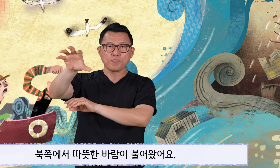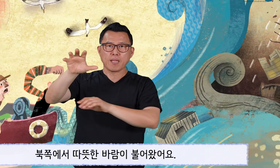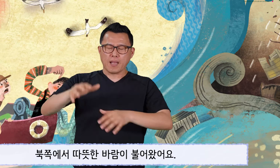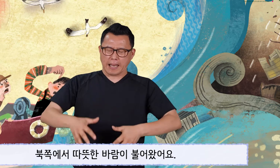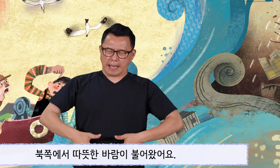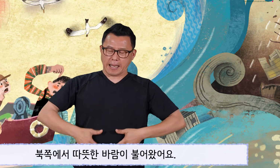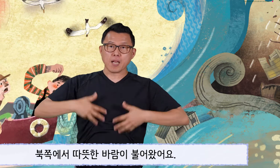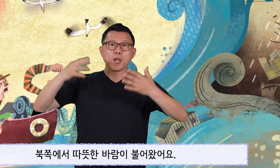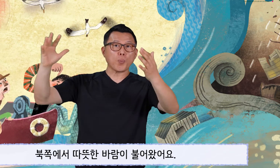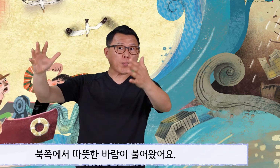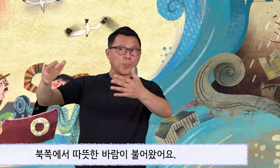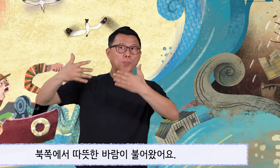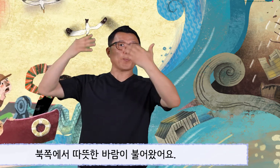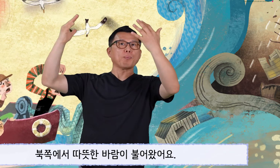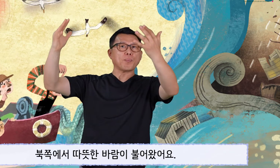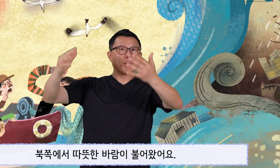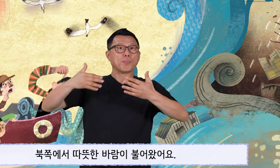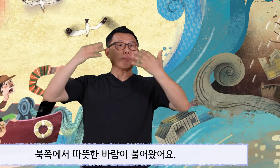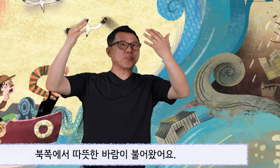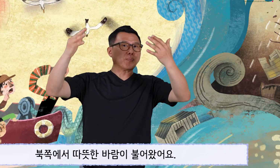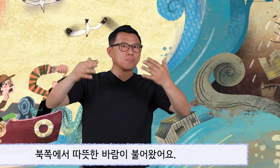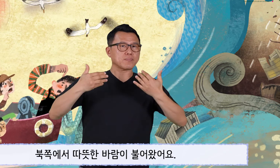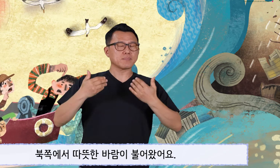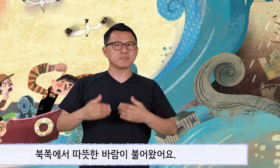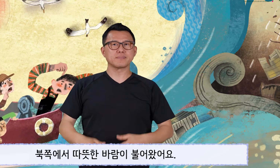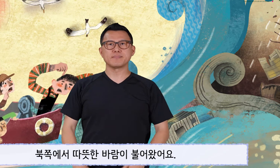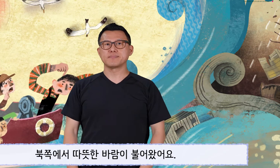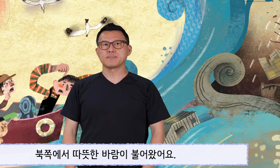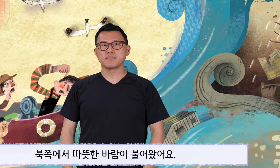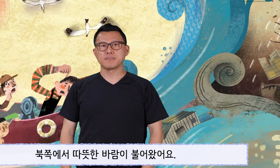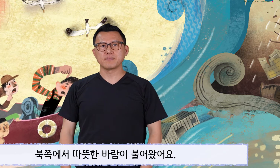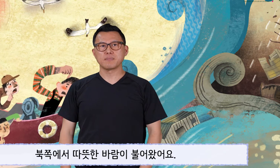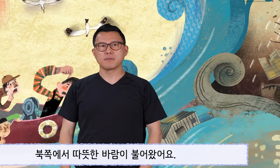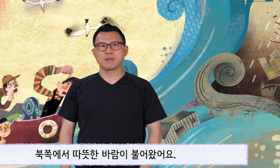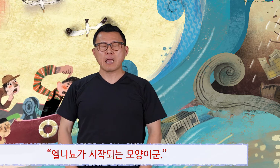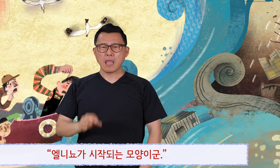북쪽에서 따뜻한 바람이 불어왔어요.